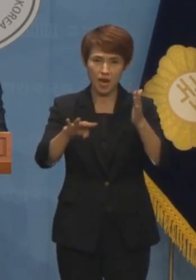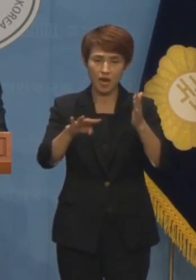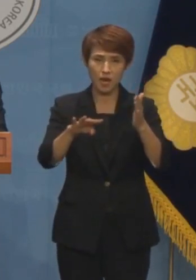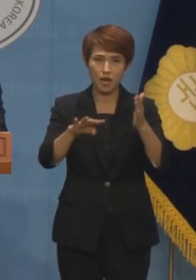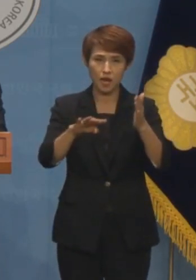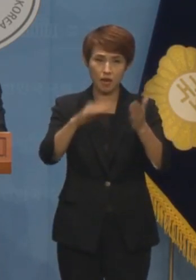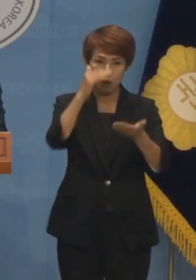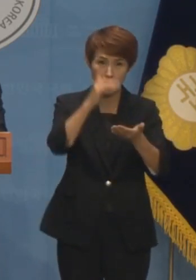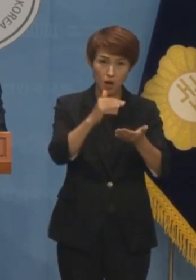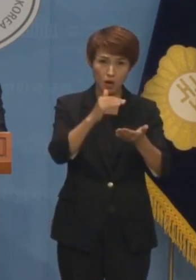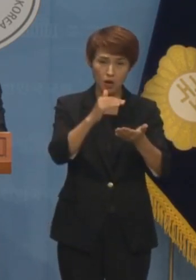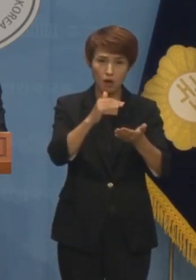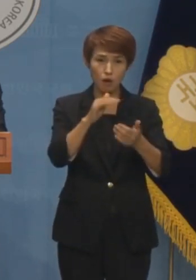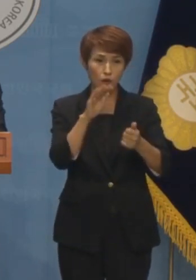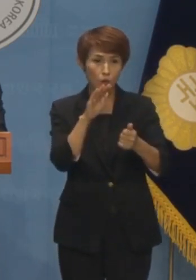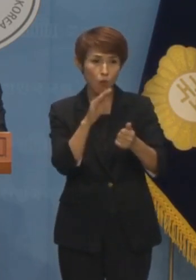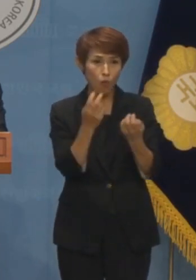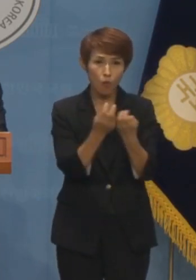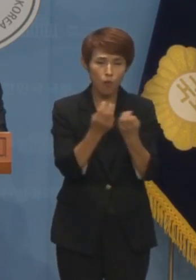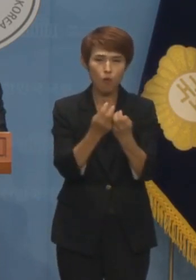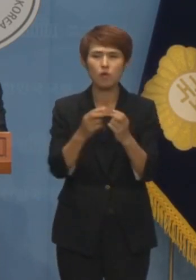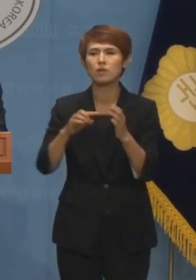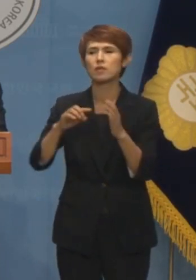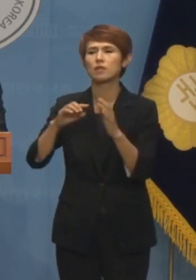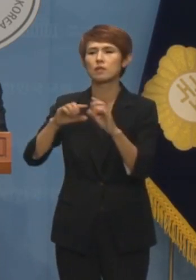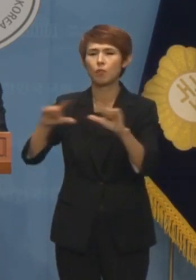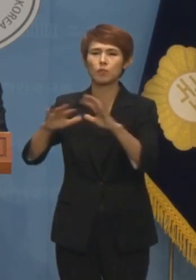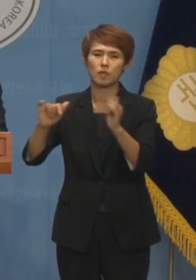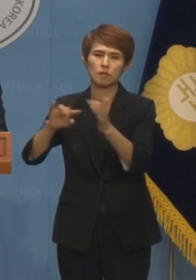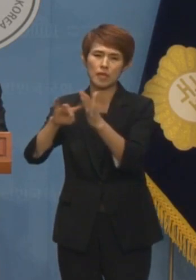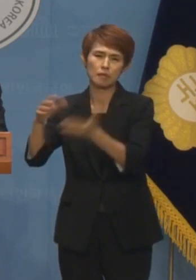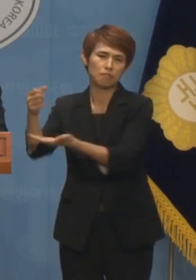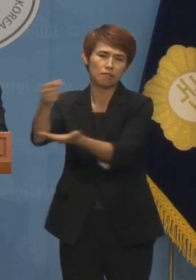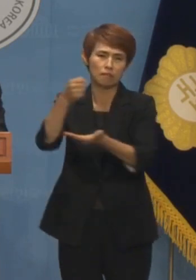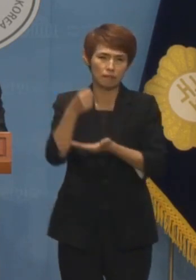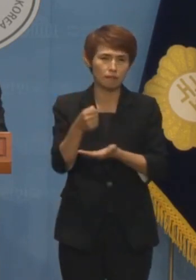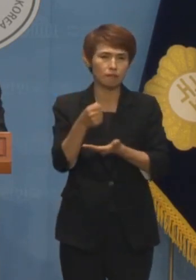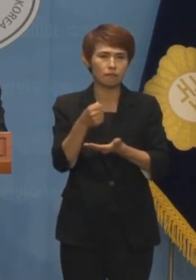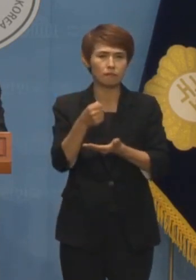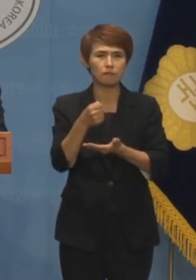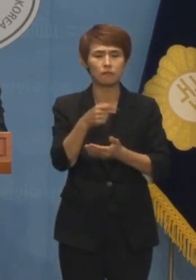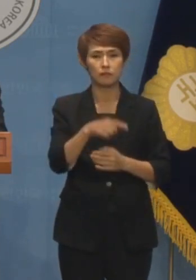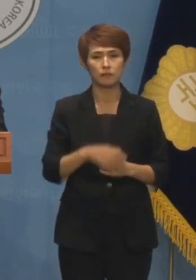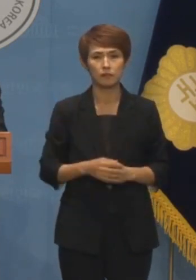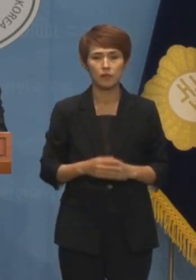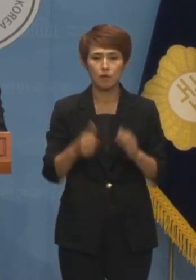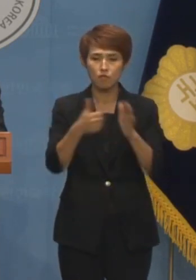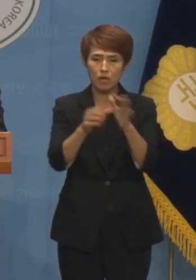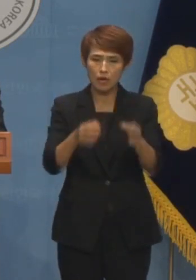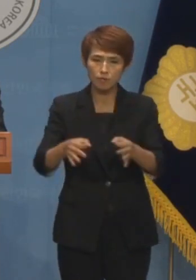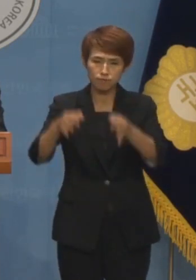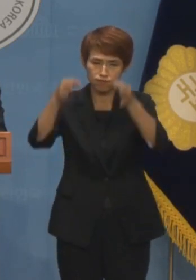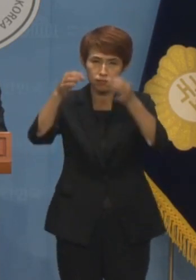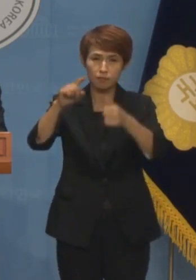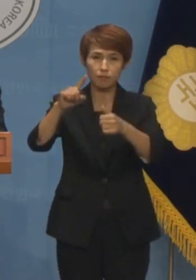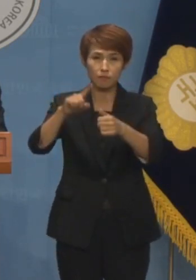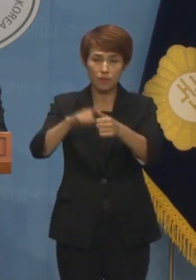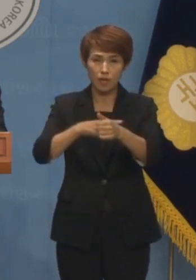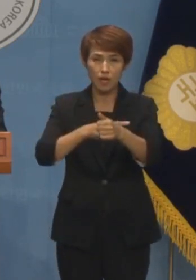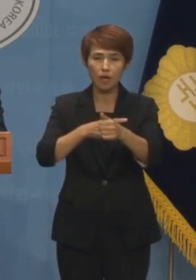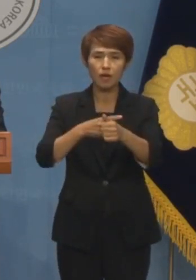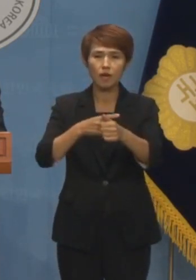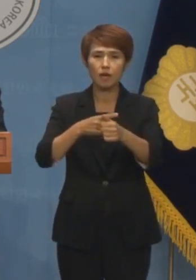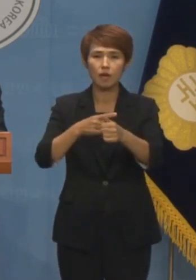것은 서민들의 부가가치세입니다. 부가세는 물가 상승 등에 따른 경상소비액 증가로